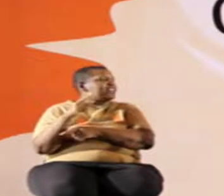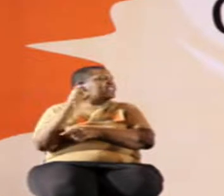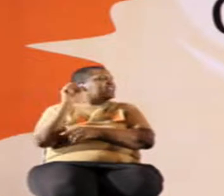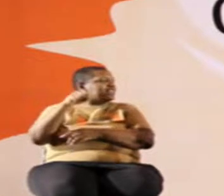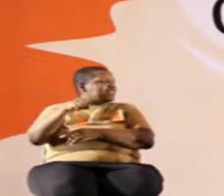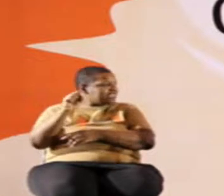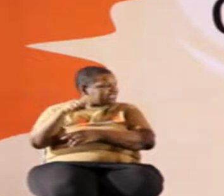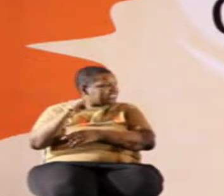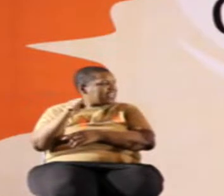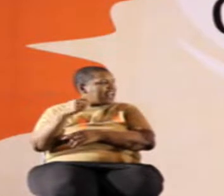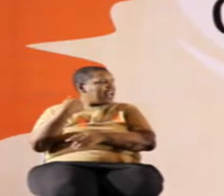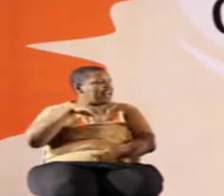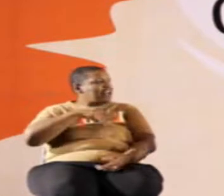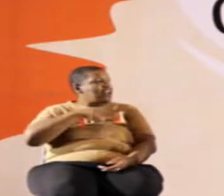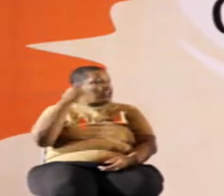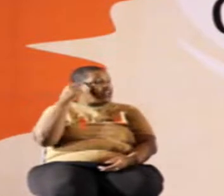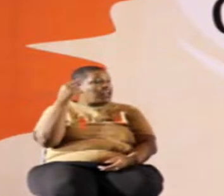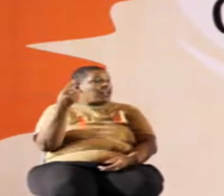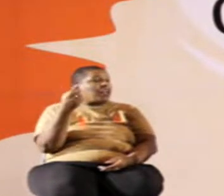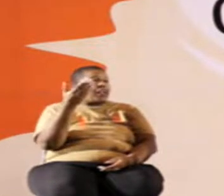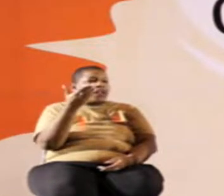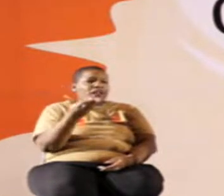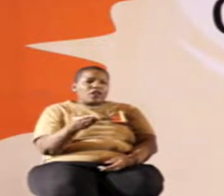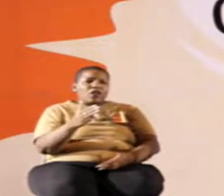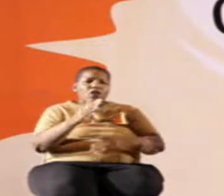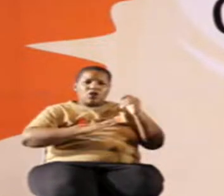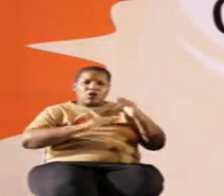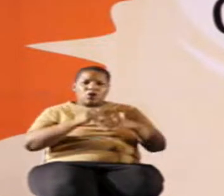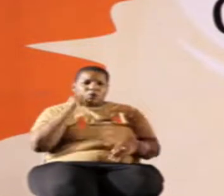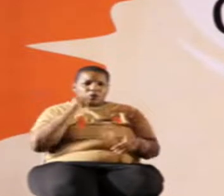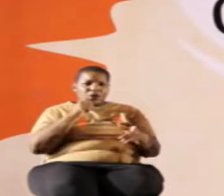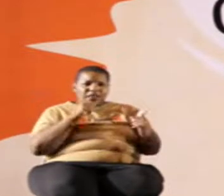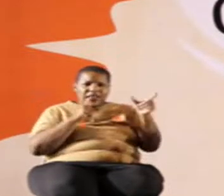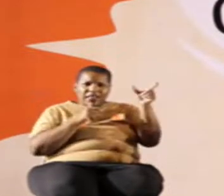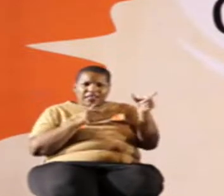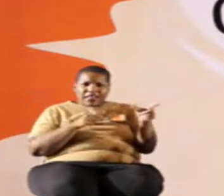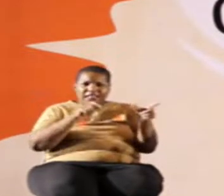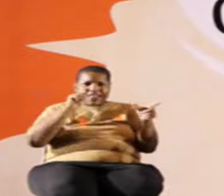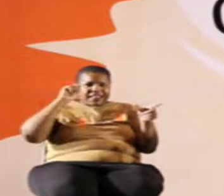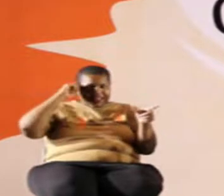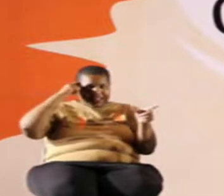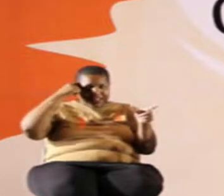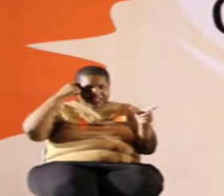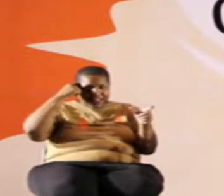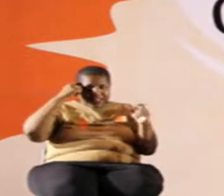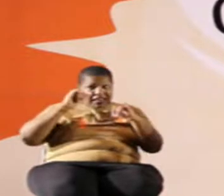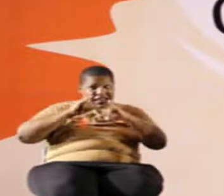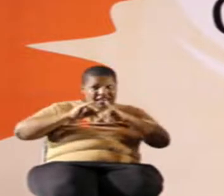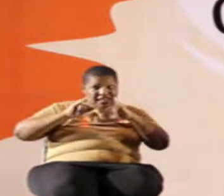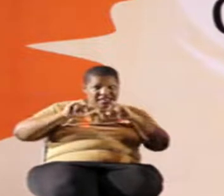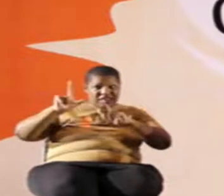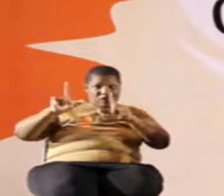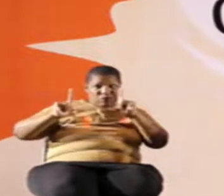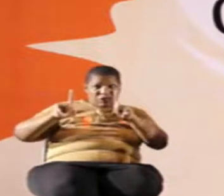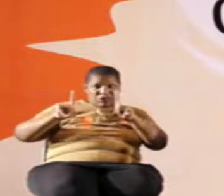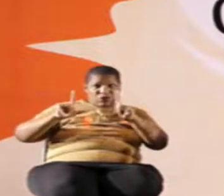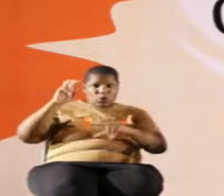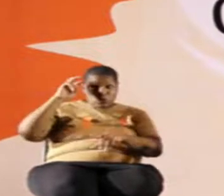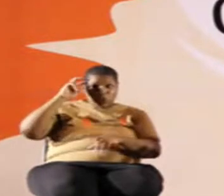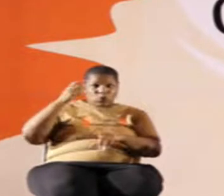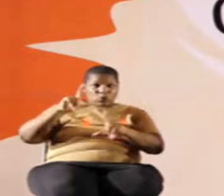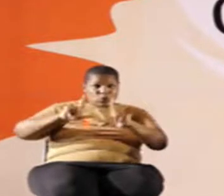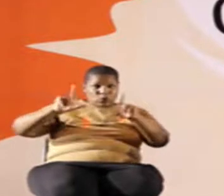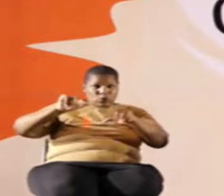Indiscutivelmente, quando a gente pensa sobre mulher negra e mídia, e a cultura